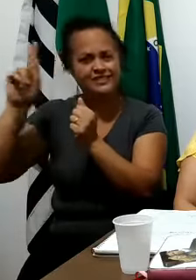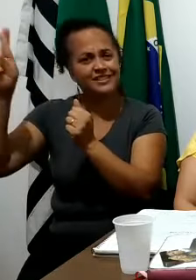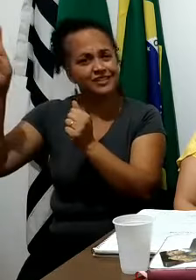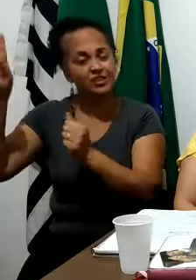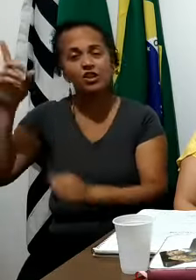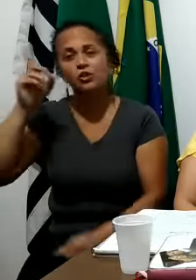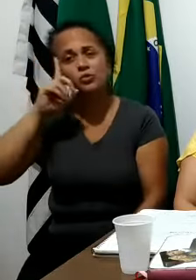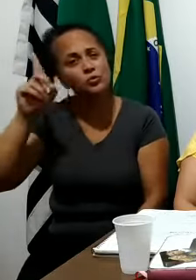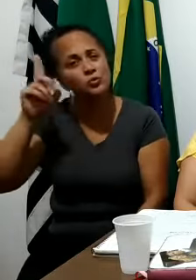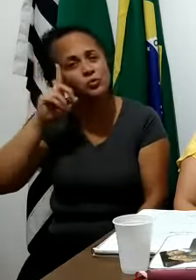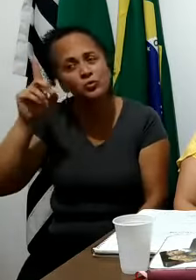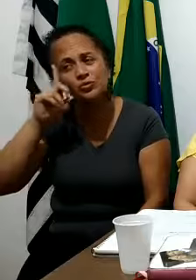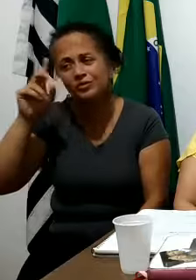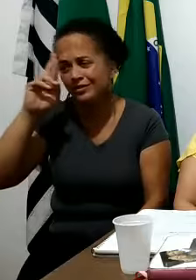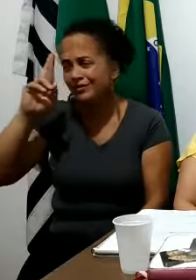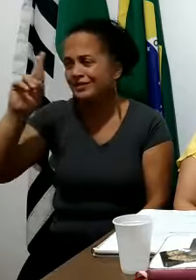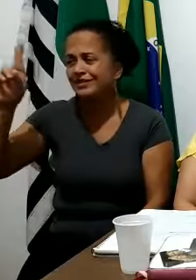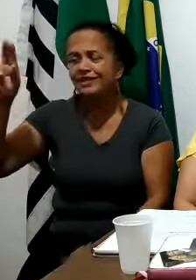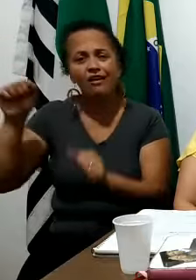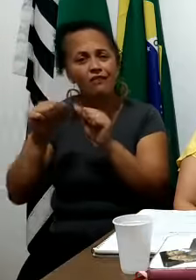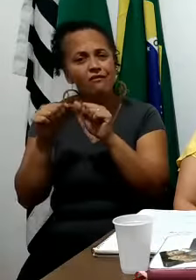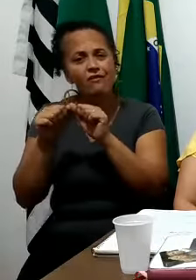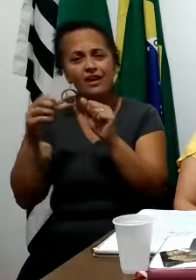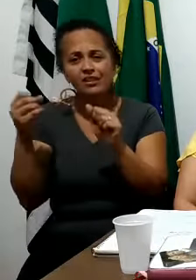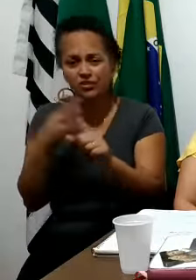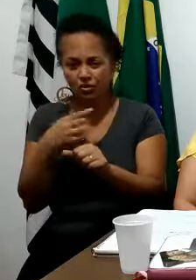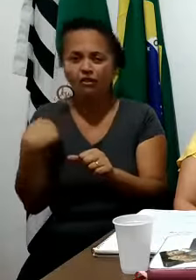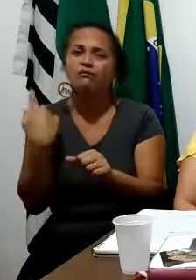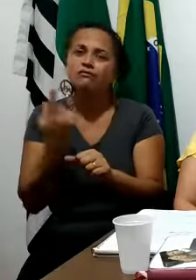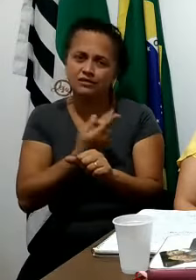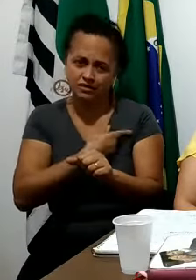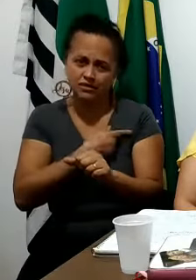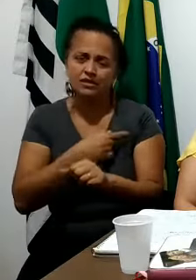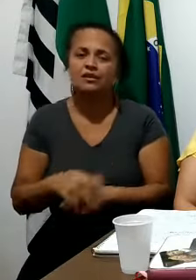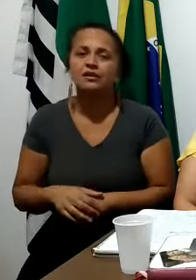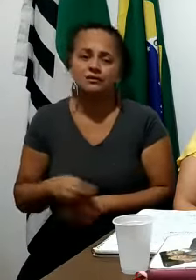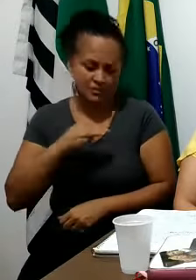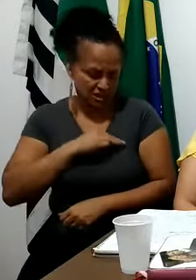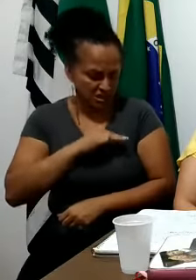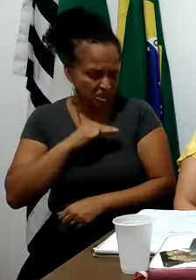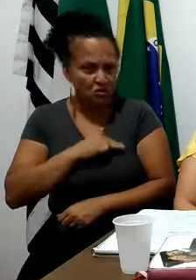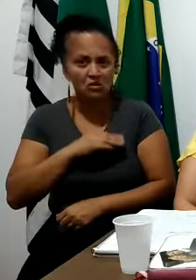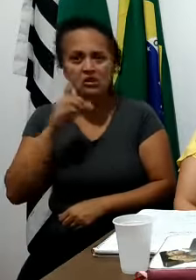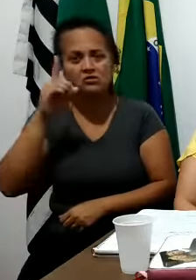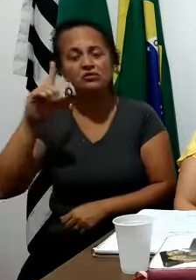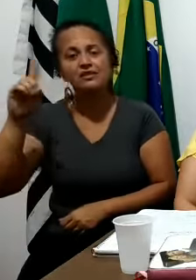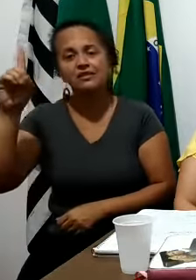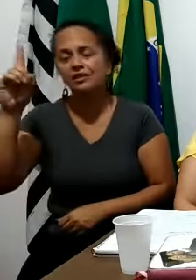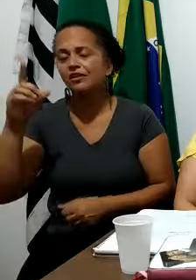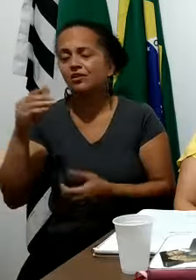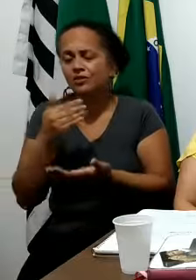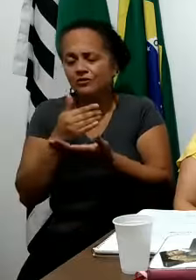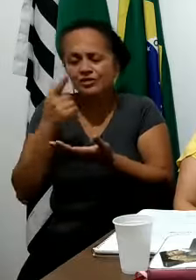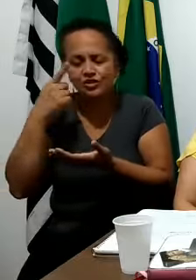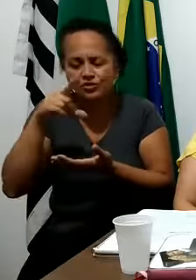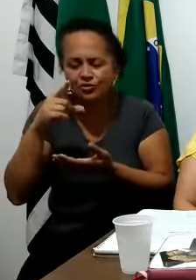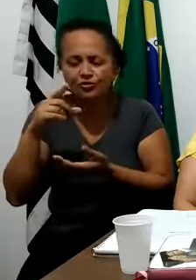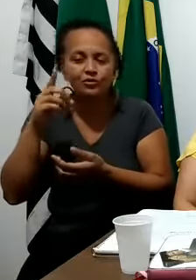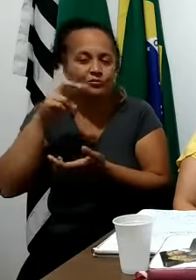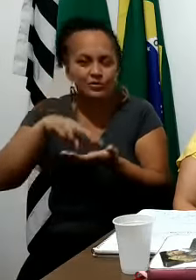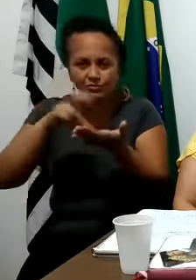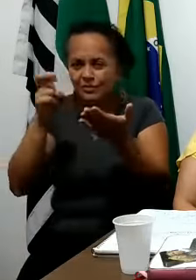as coisas. A misericórdia dele se renova a cada manhã. Então, vamos crer, né? Vamos crer na palavra do Senhor. Permitir que essa